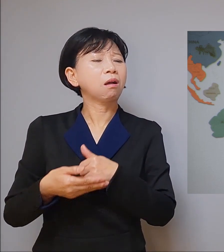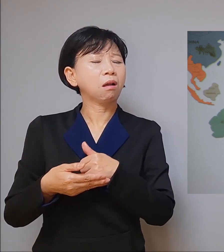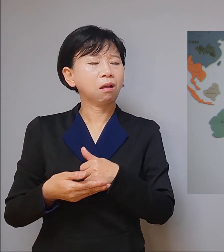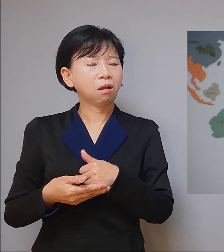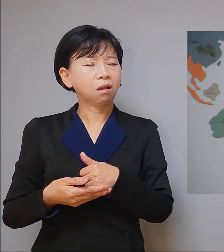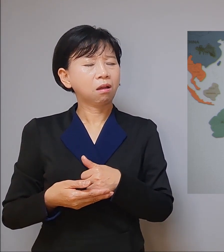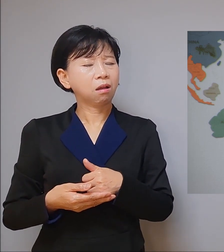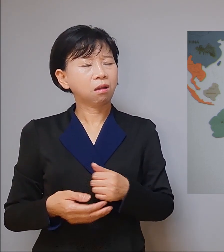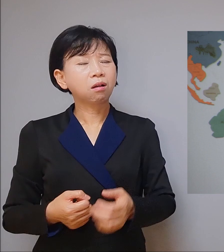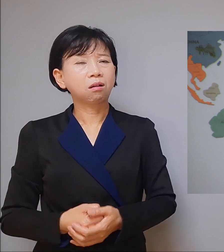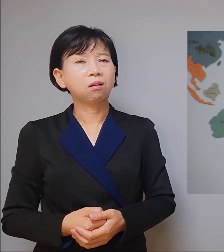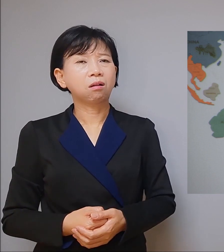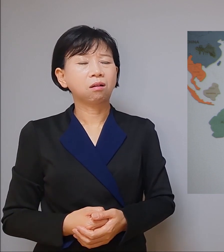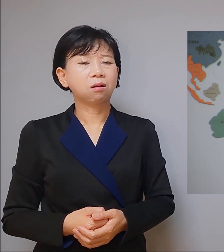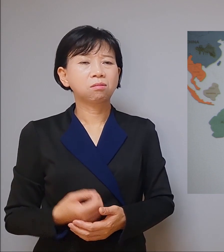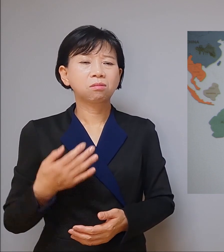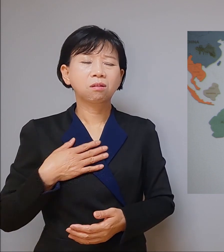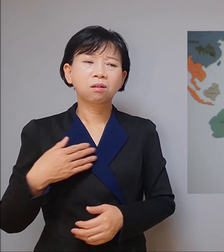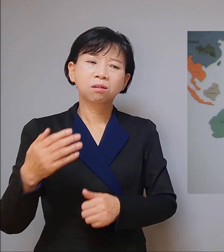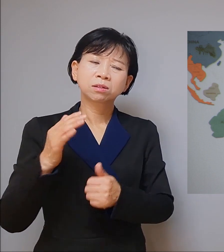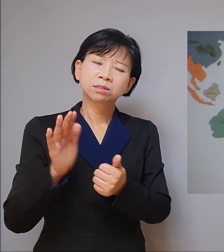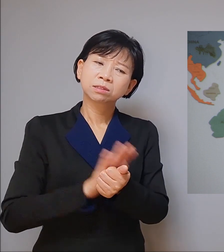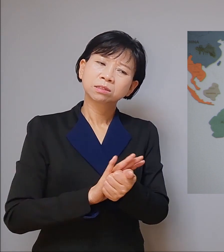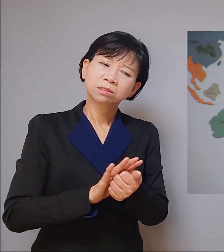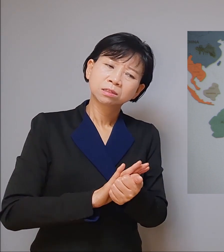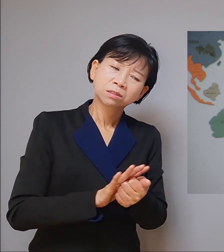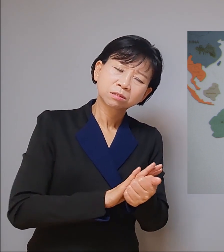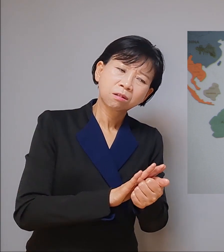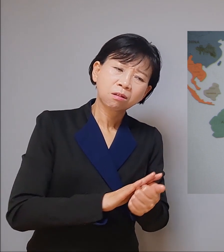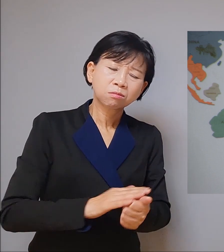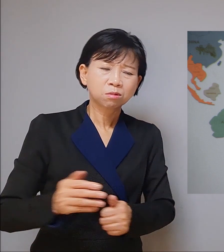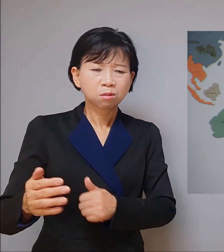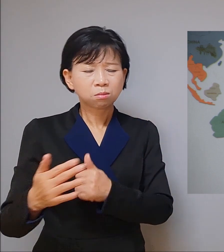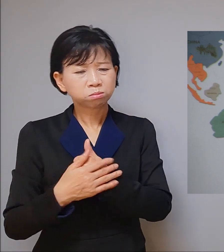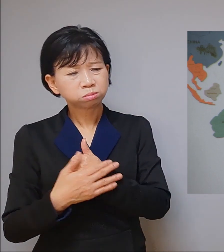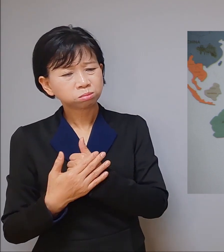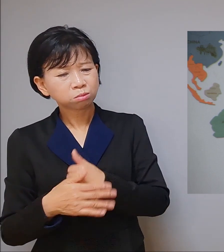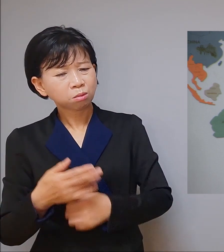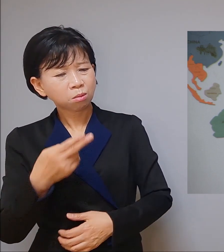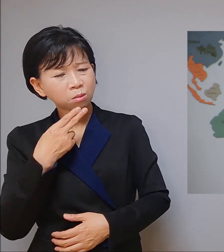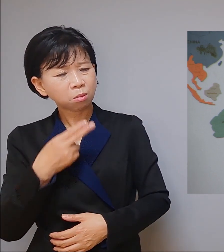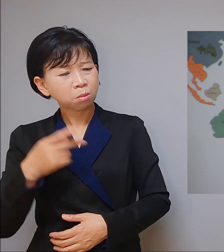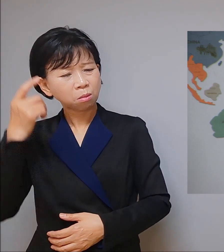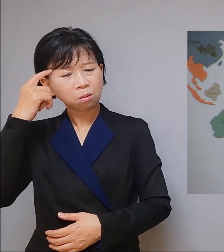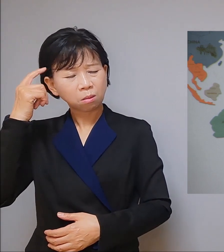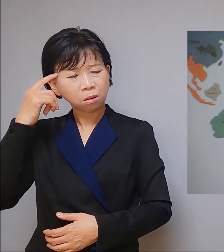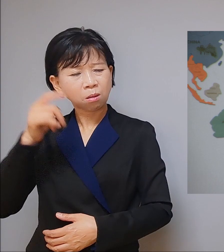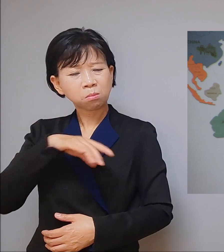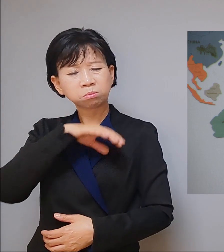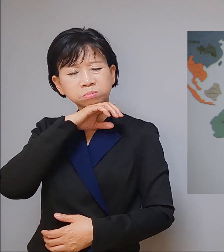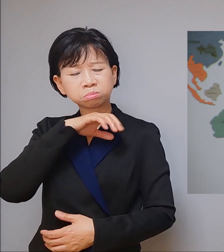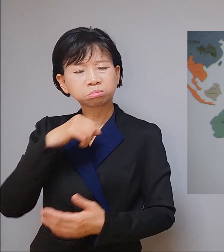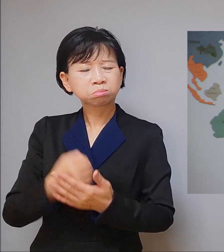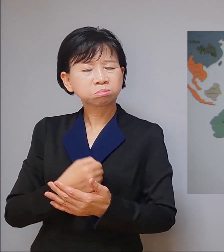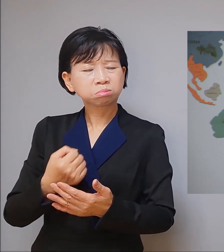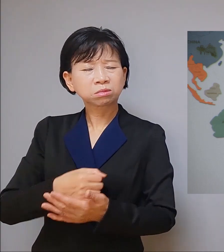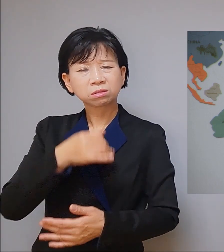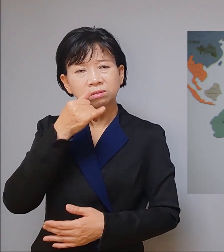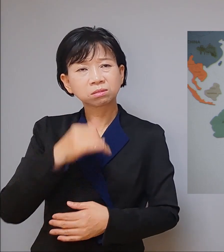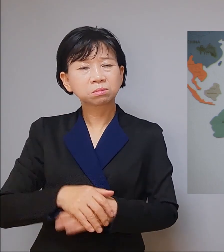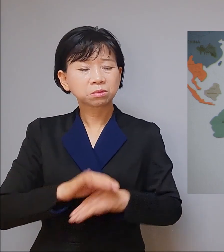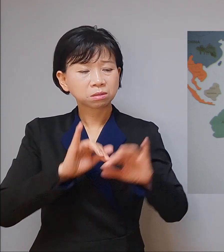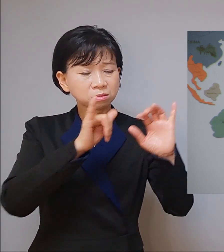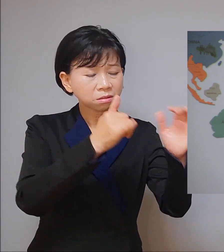합니다. 다들 이런 대접 받는데 나는 왜 찬밥 신세인가 속상해하기도 합니다.